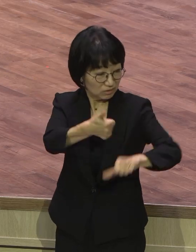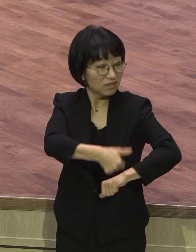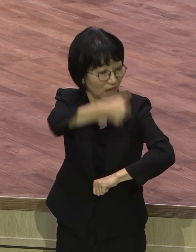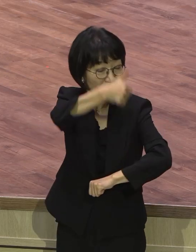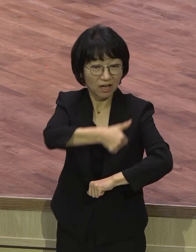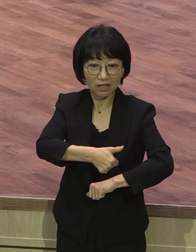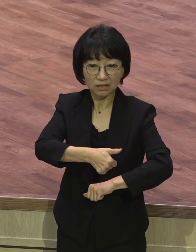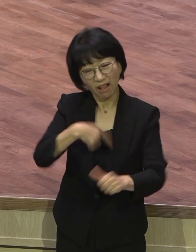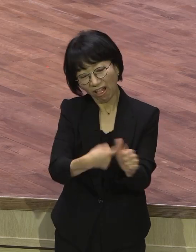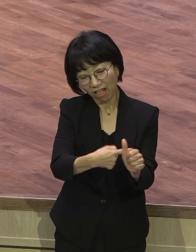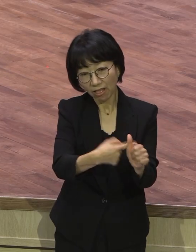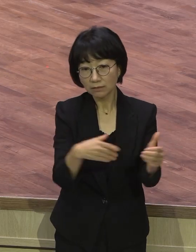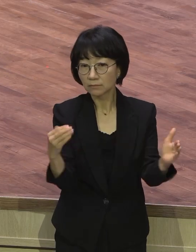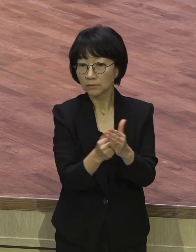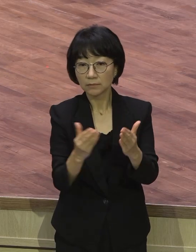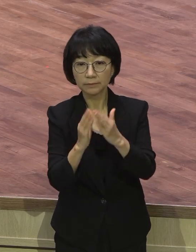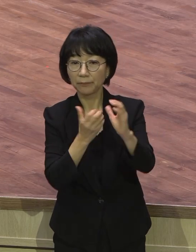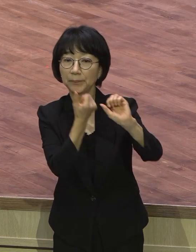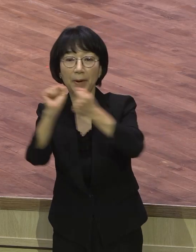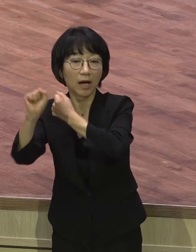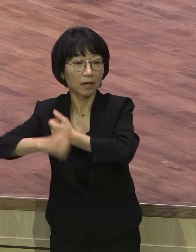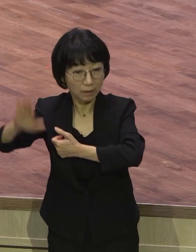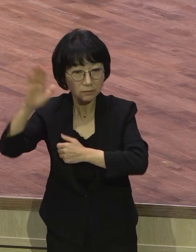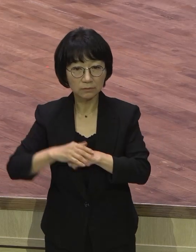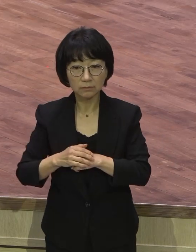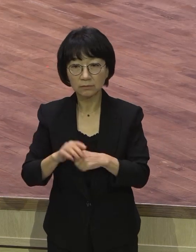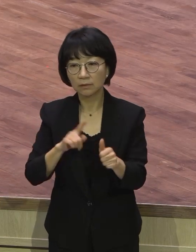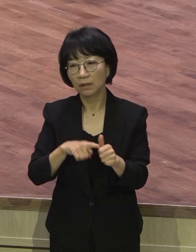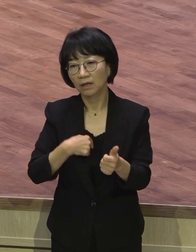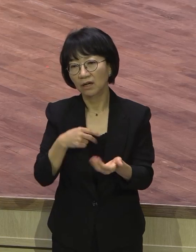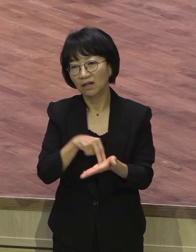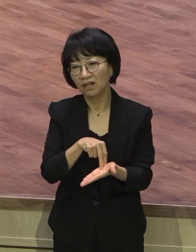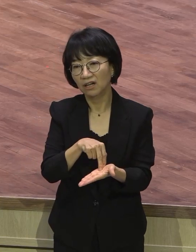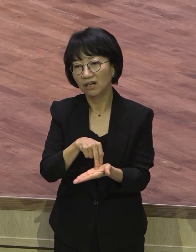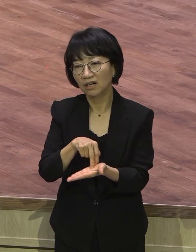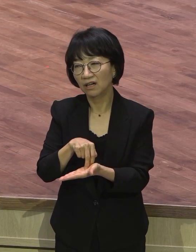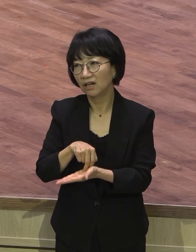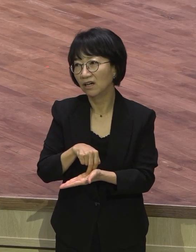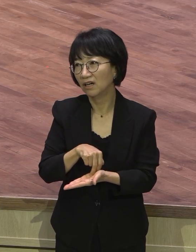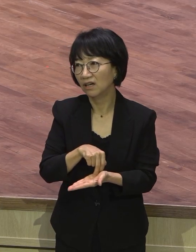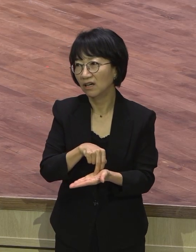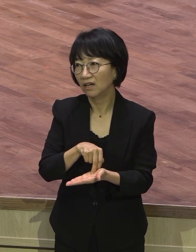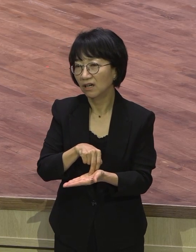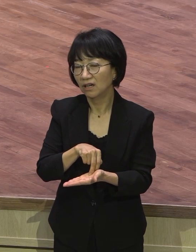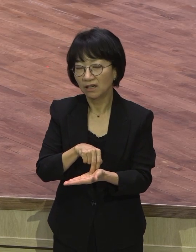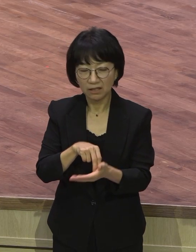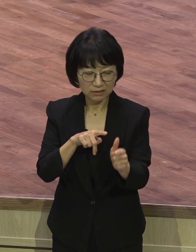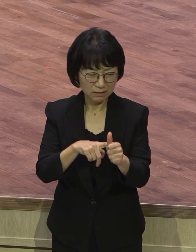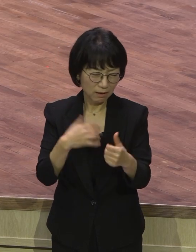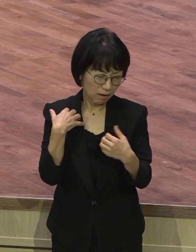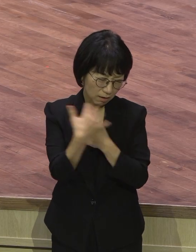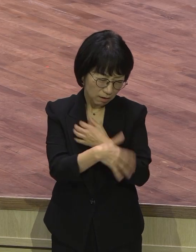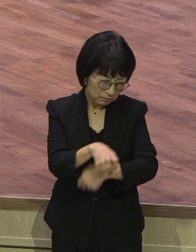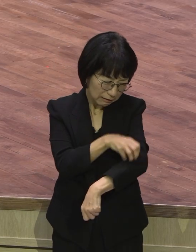그리고 집 나가버렸어 비참한 제떠미에 앉은 욕을 버리고 집